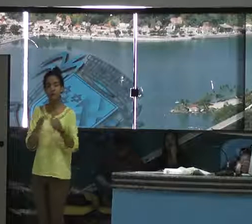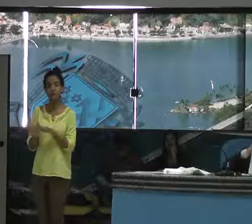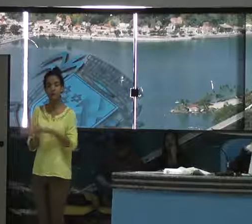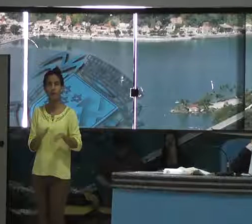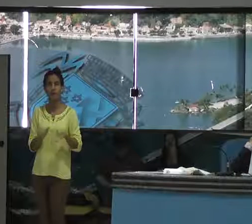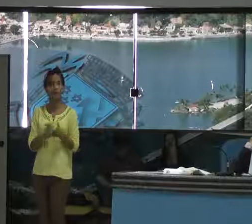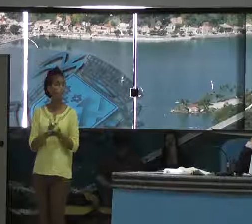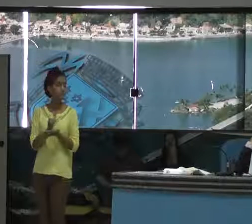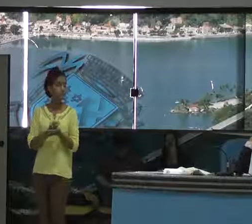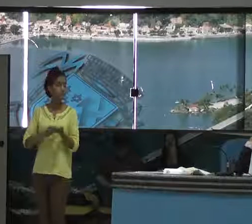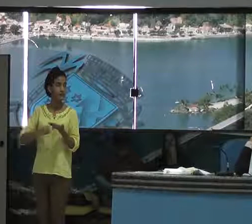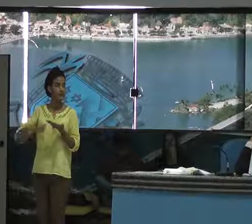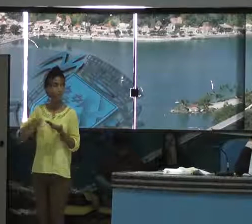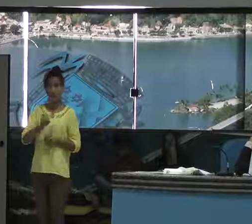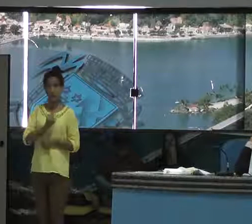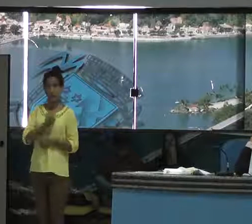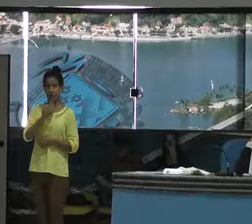Ofício número